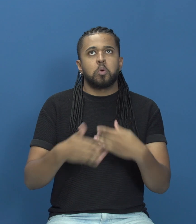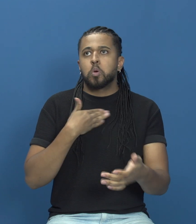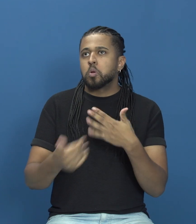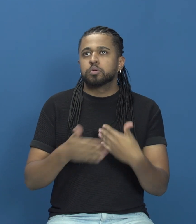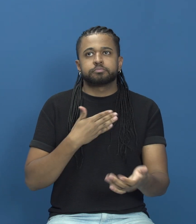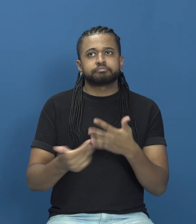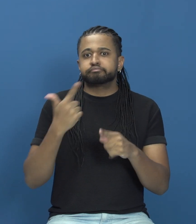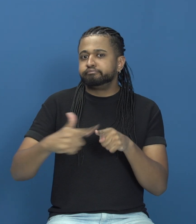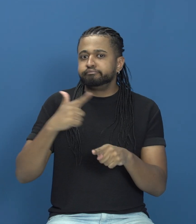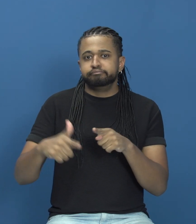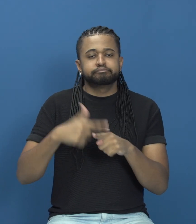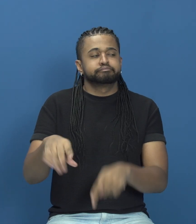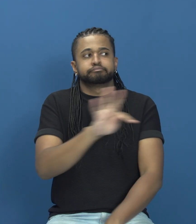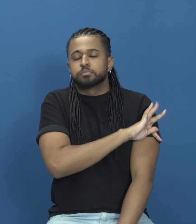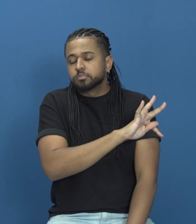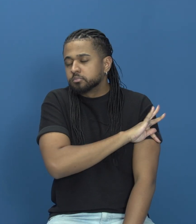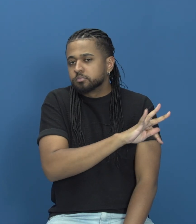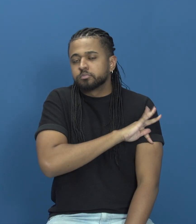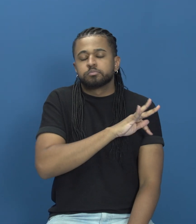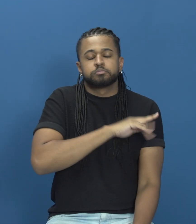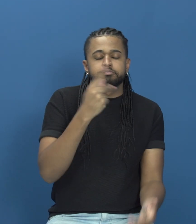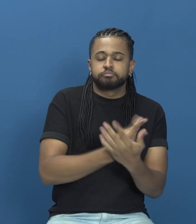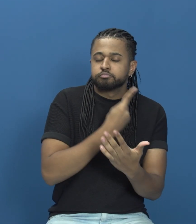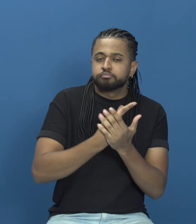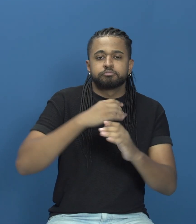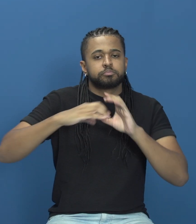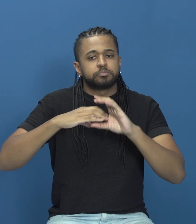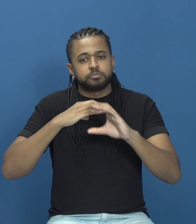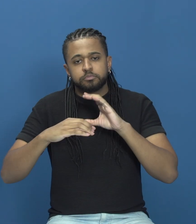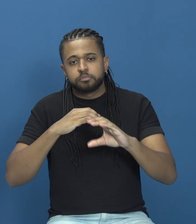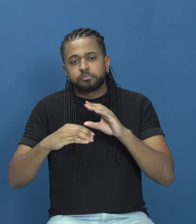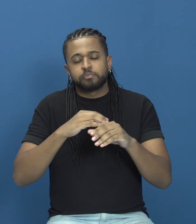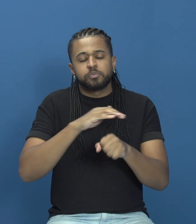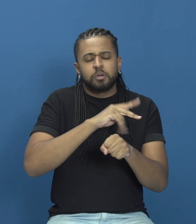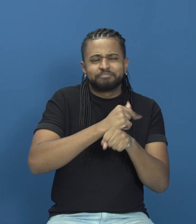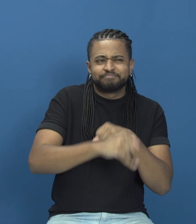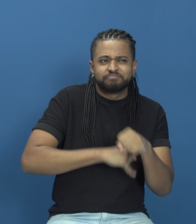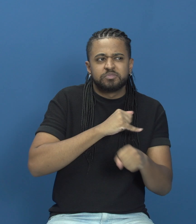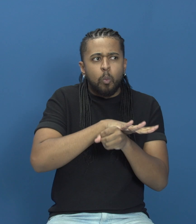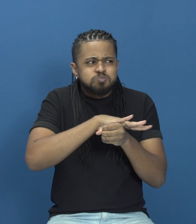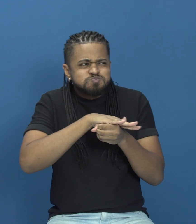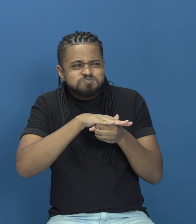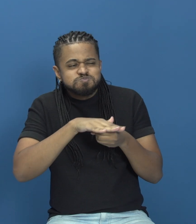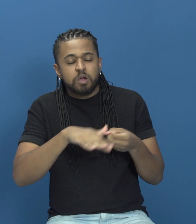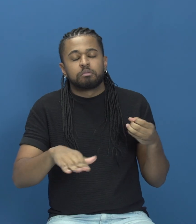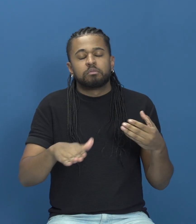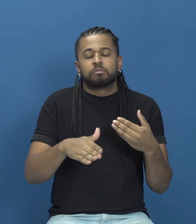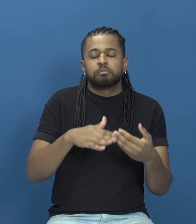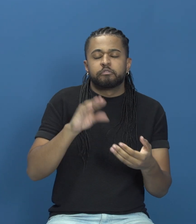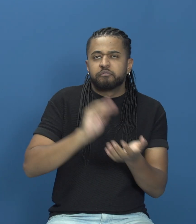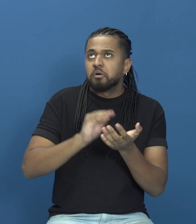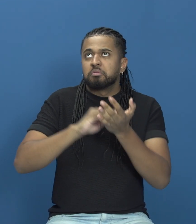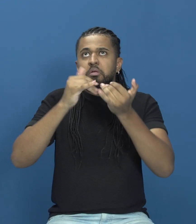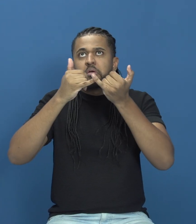quaisquer motivos de ordem técnica, falhas de comunicação, congestionamento das linhas de comunicação, falta